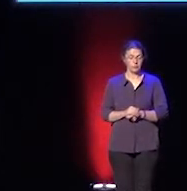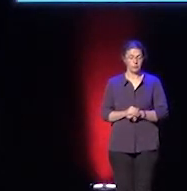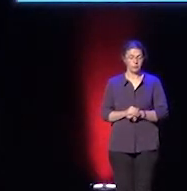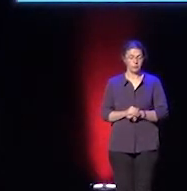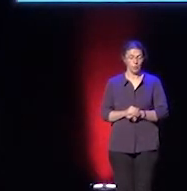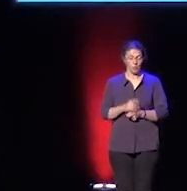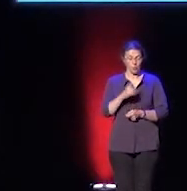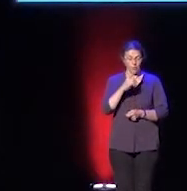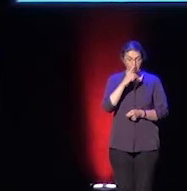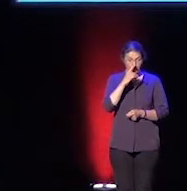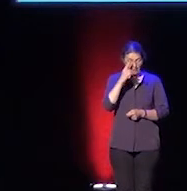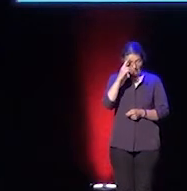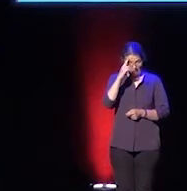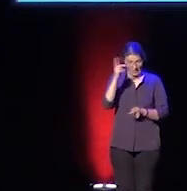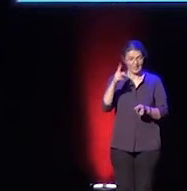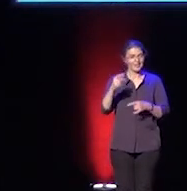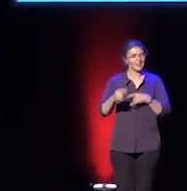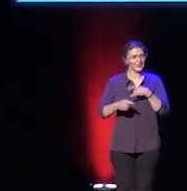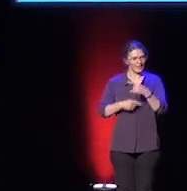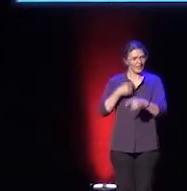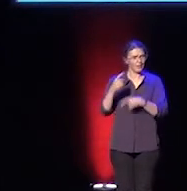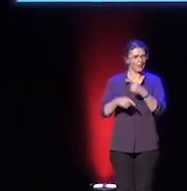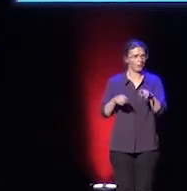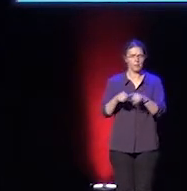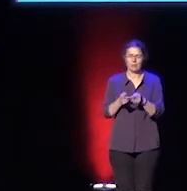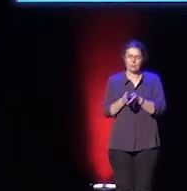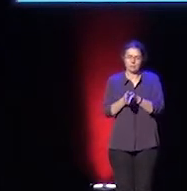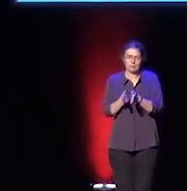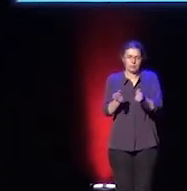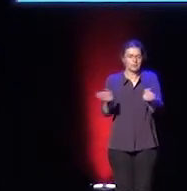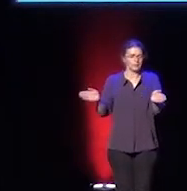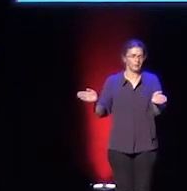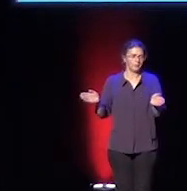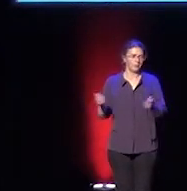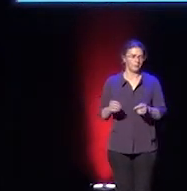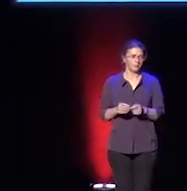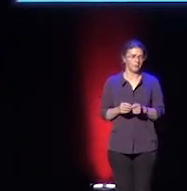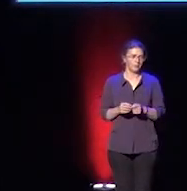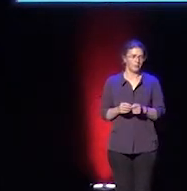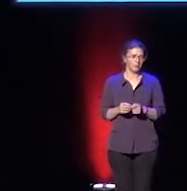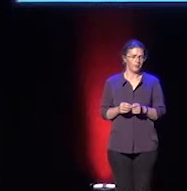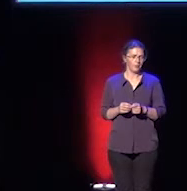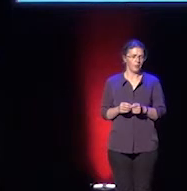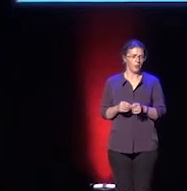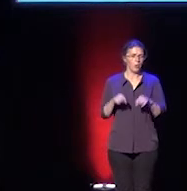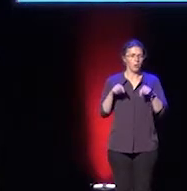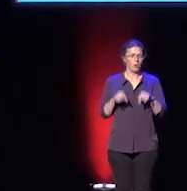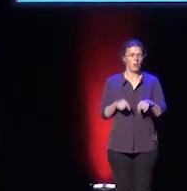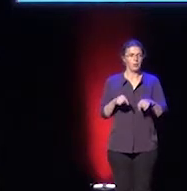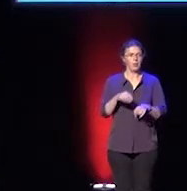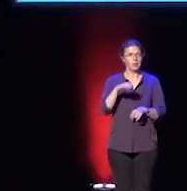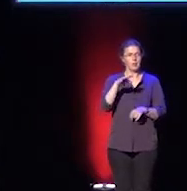dass die Entwicklung in den letzten Jahren durchaus wie eine Schere auseinandergegangen ist, dass heute das